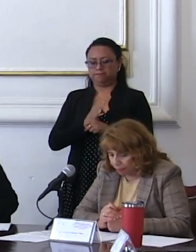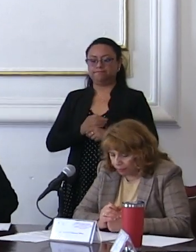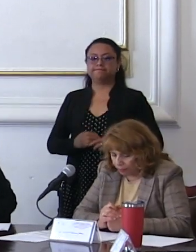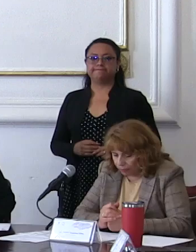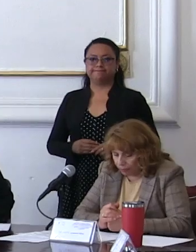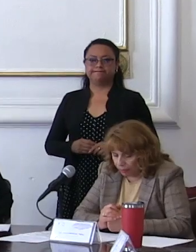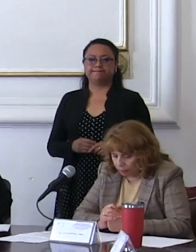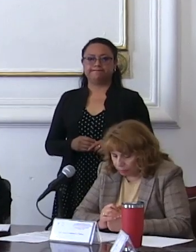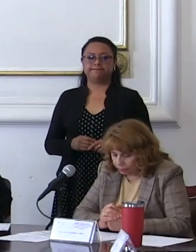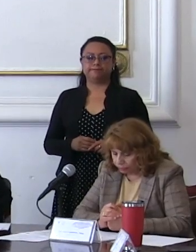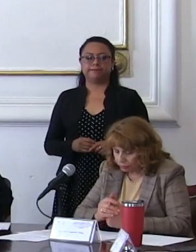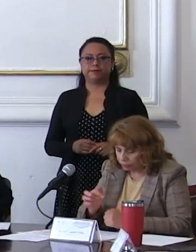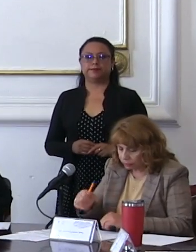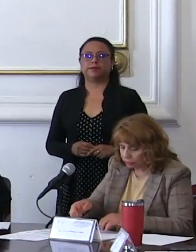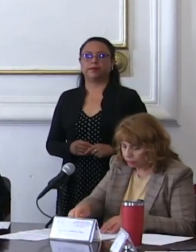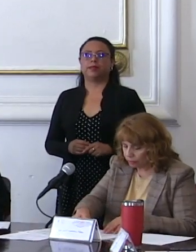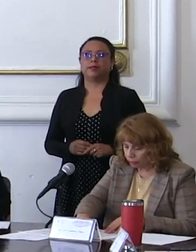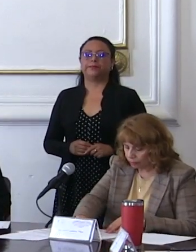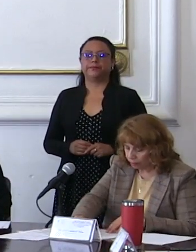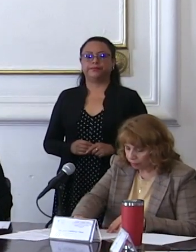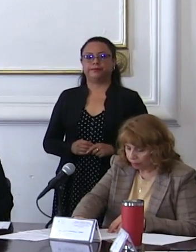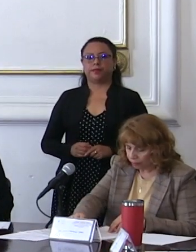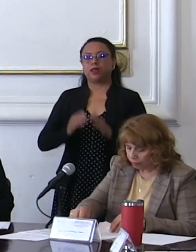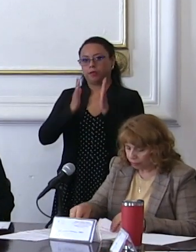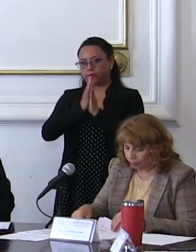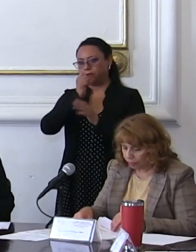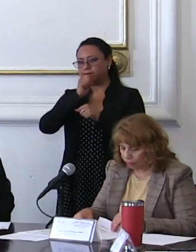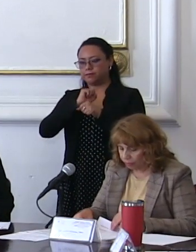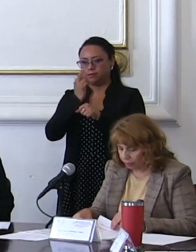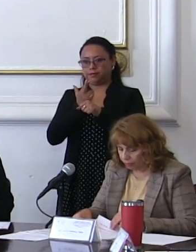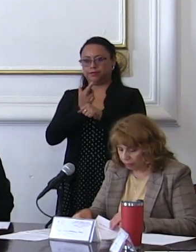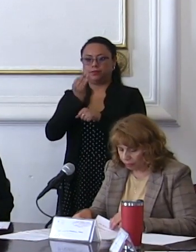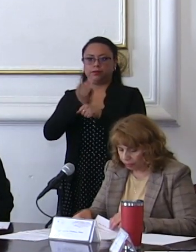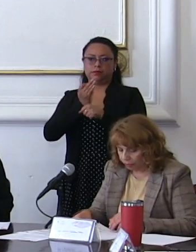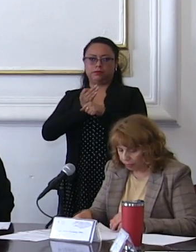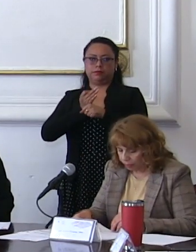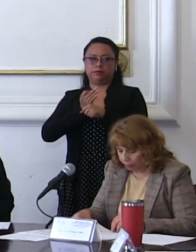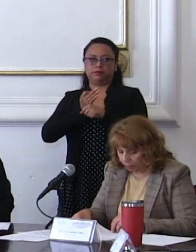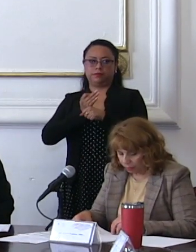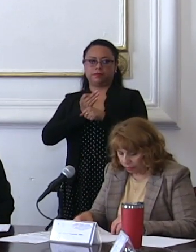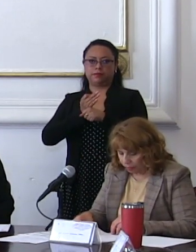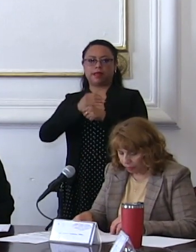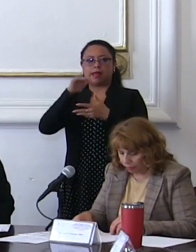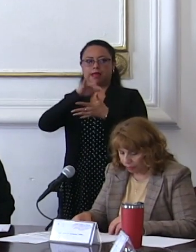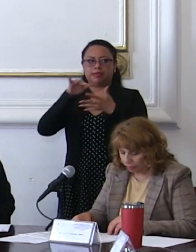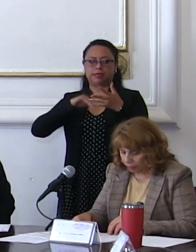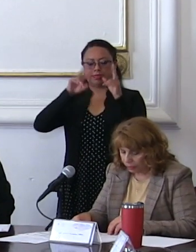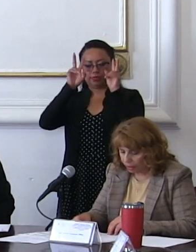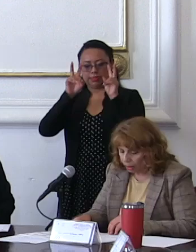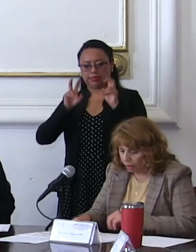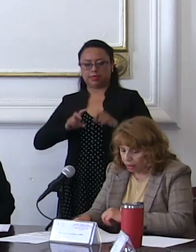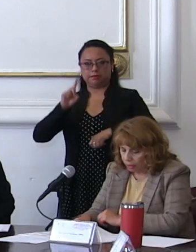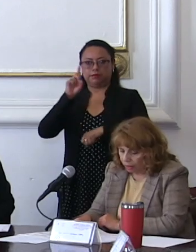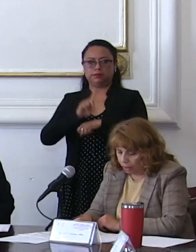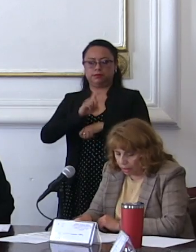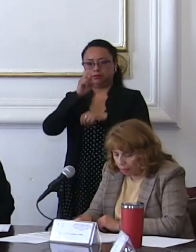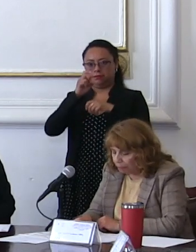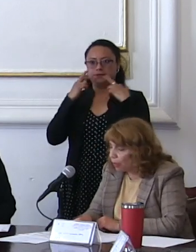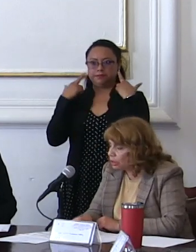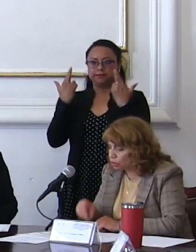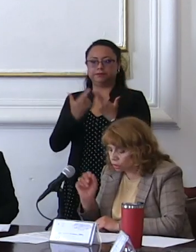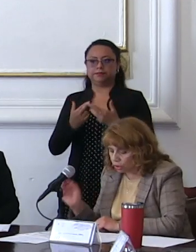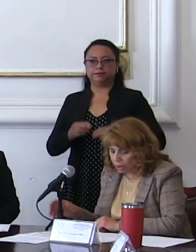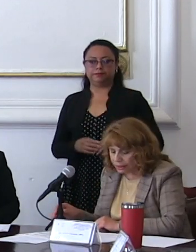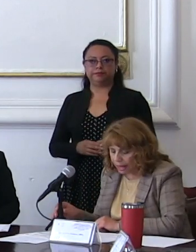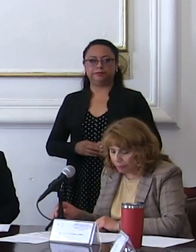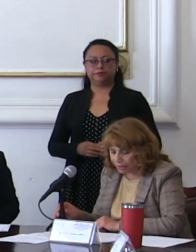suficiente. Por favor, proceda la Secretaría a dar lectura al orden del día de esta reunión.